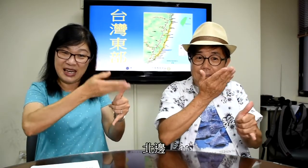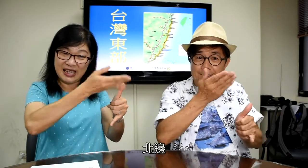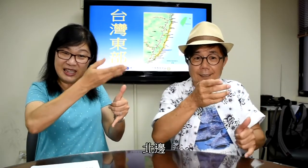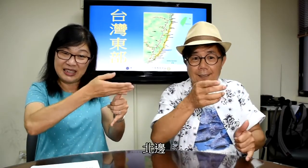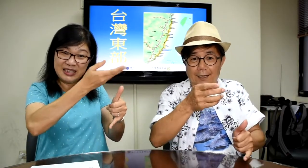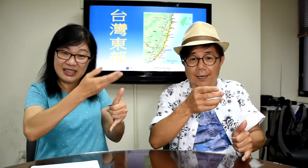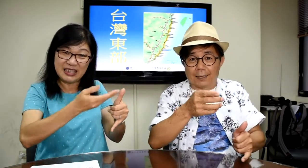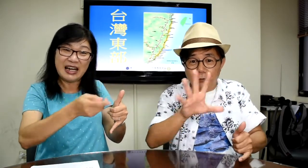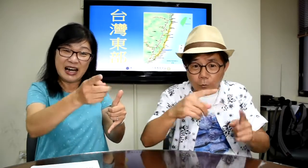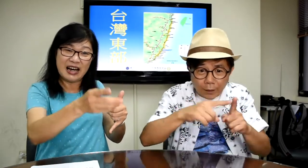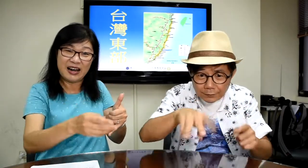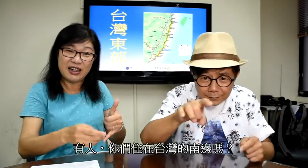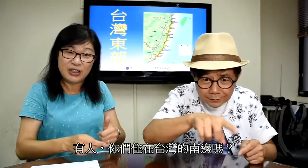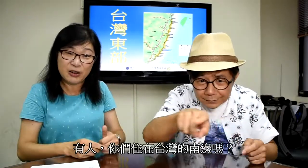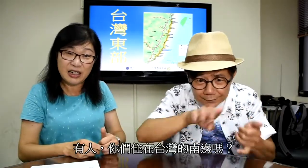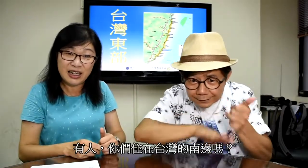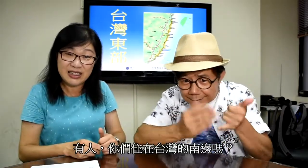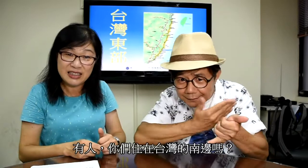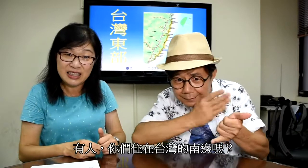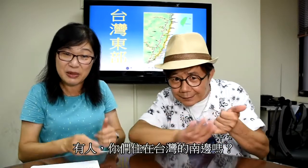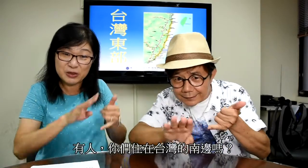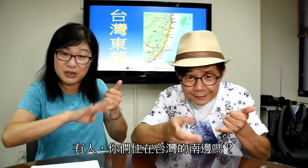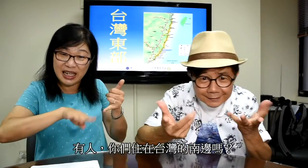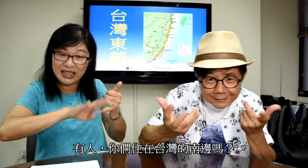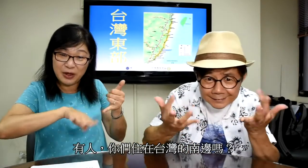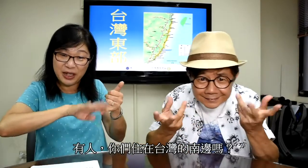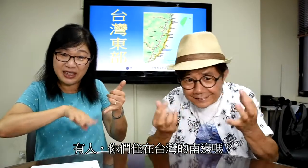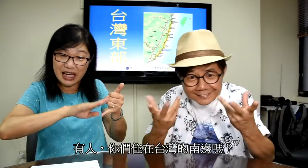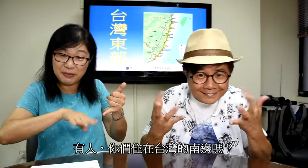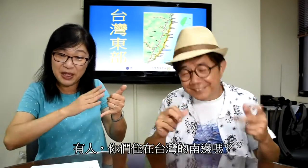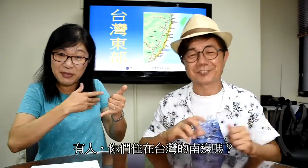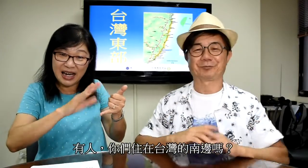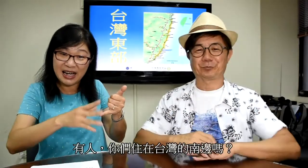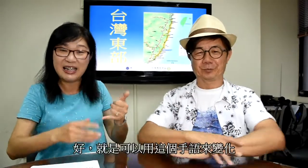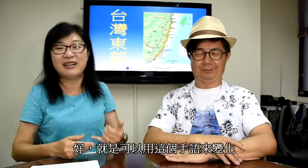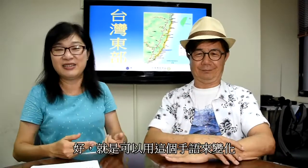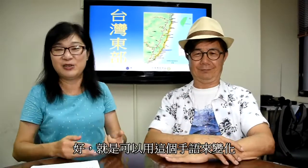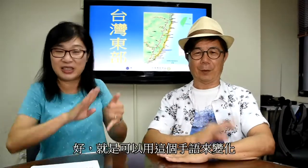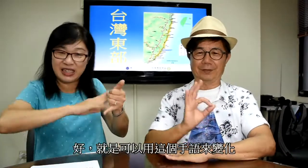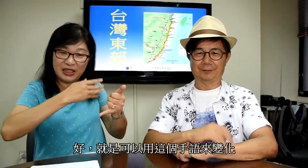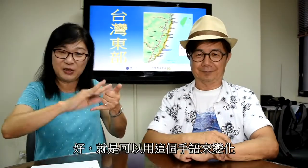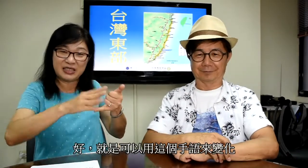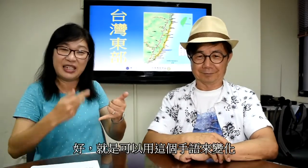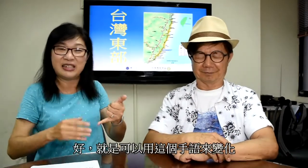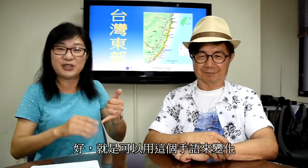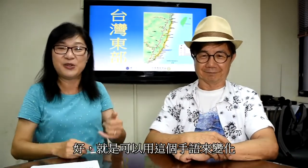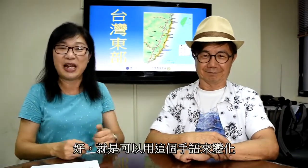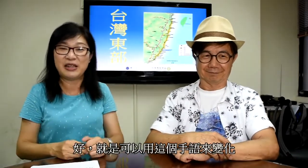边。有人，你们住在台湾的南边吗？好，就是可以用这个手语来